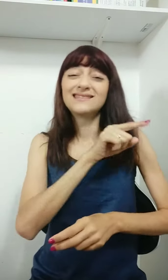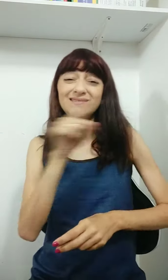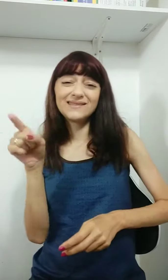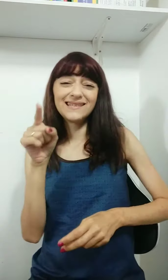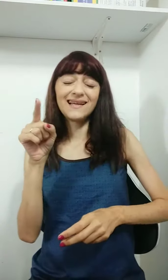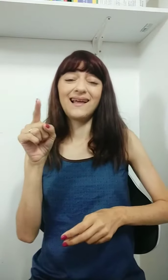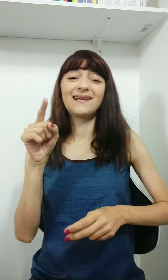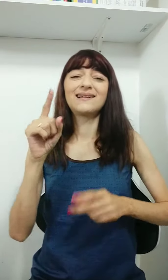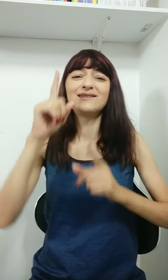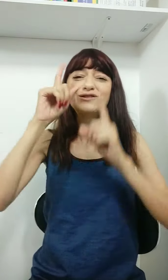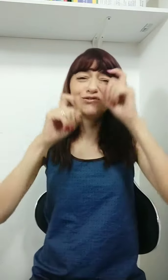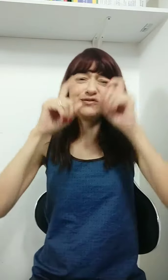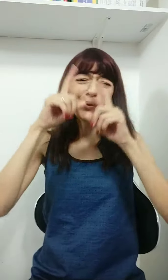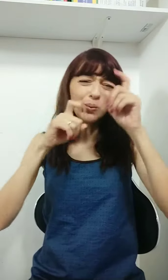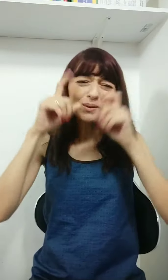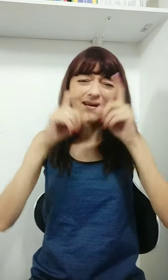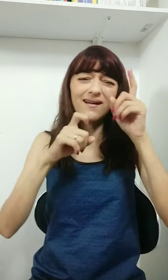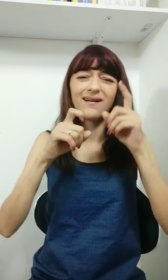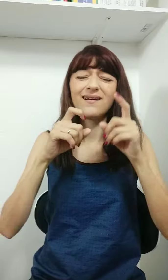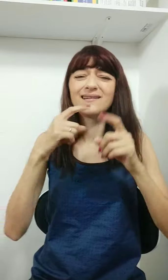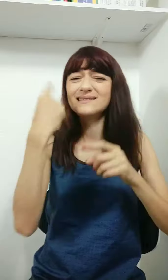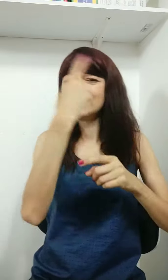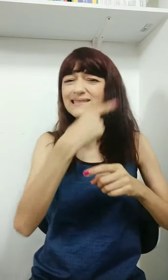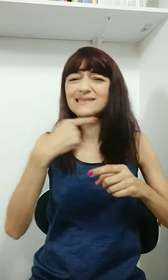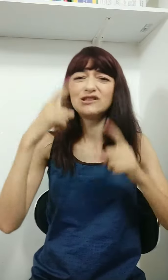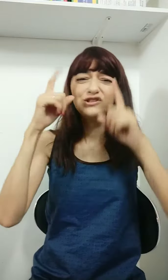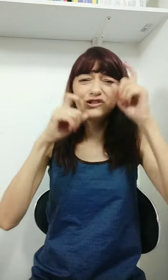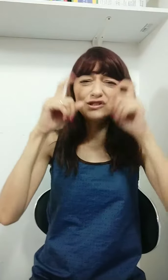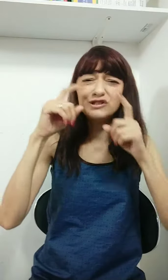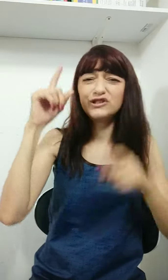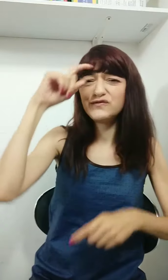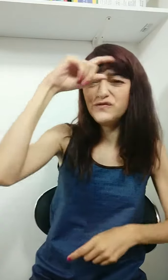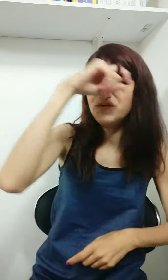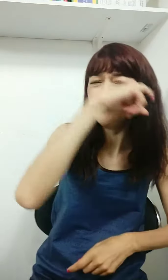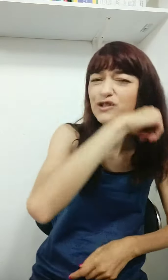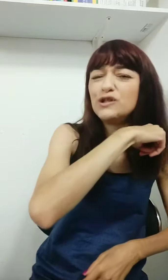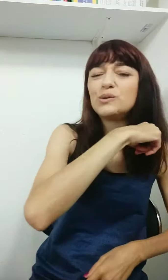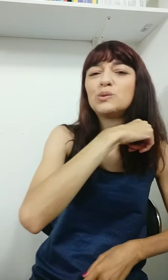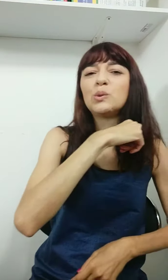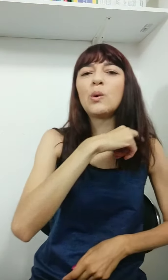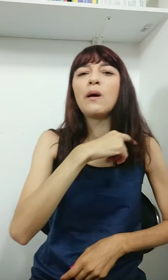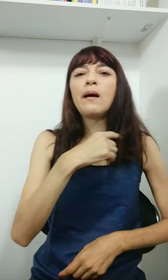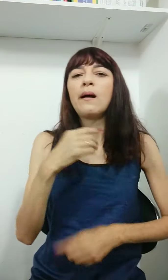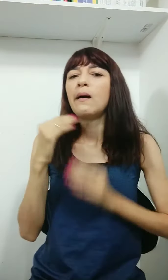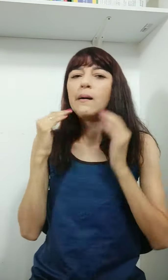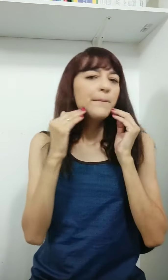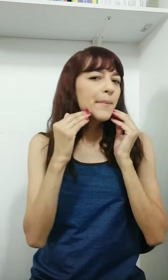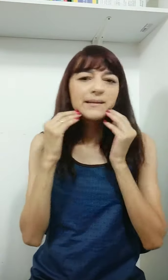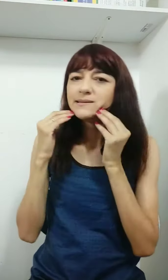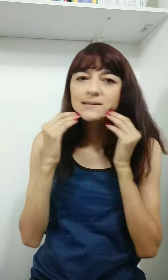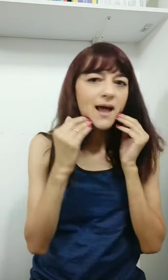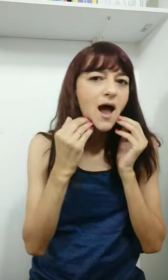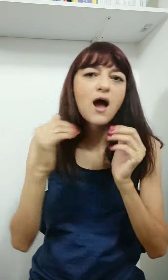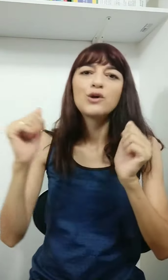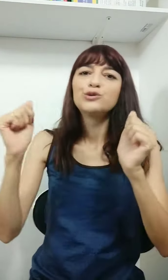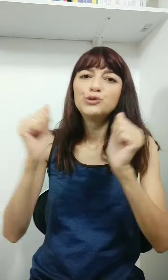estão inclusos em algumas expressões. Não é necessário que você acrescente sinais negativos, tá bom? Não é necessário. Porque às vezes também